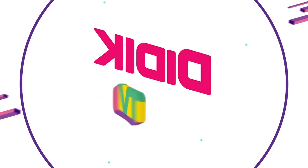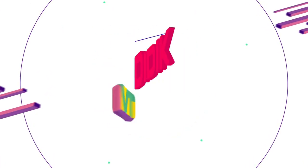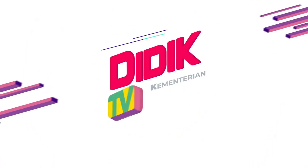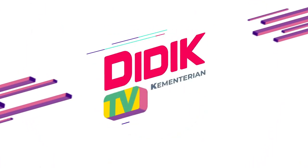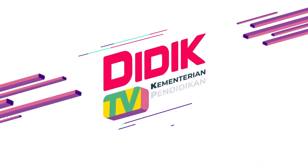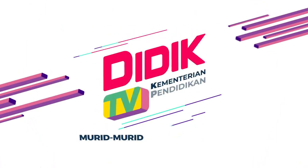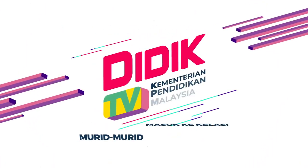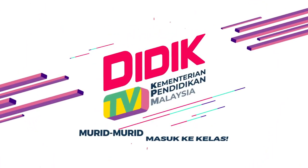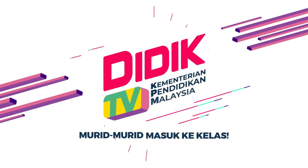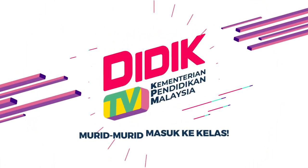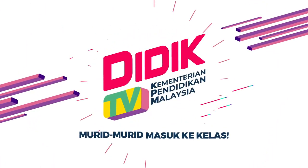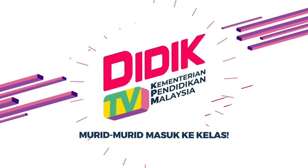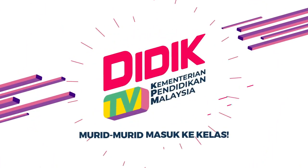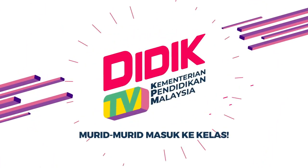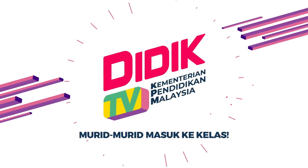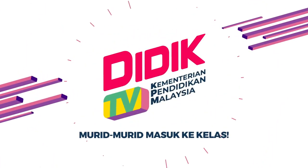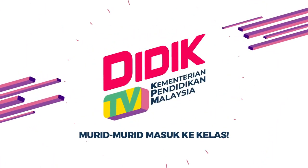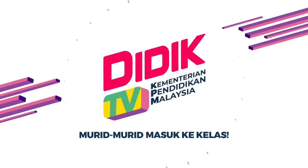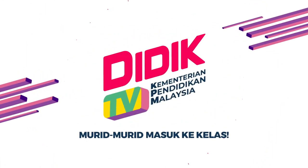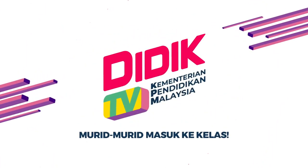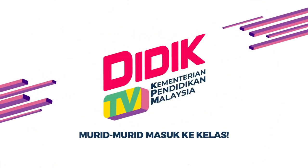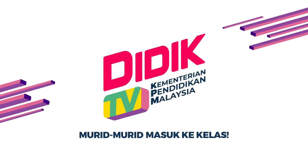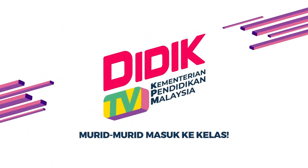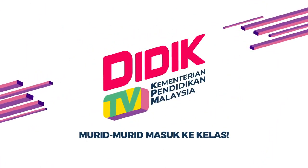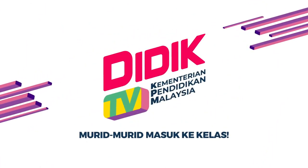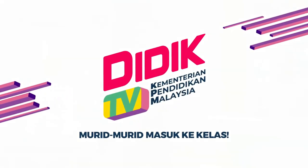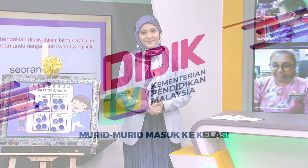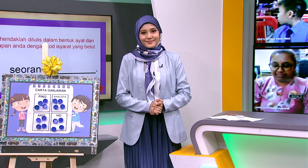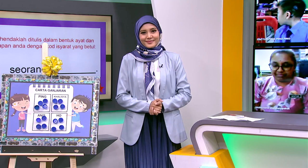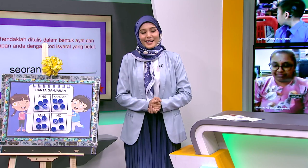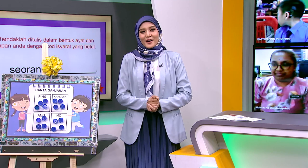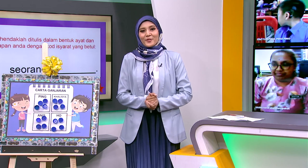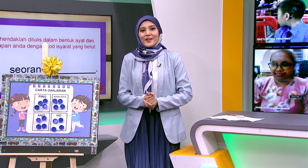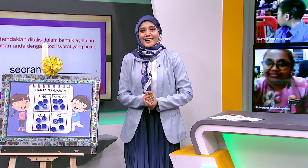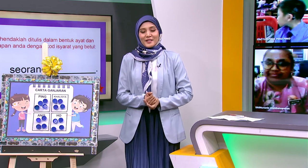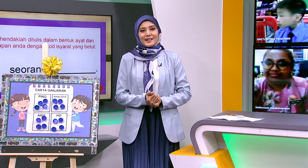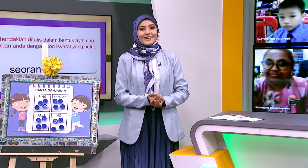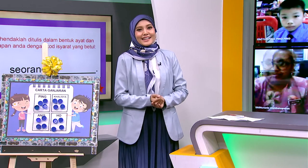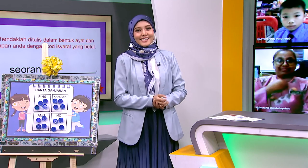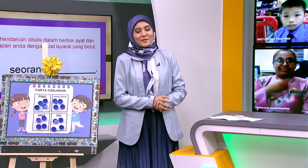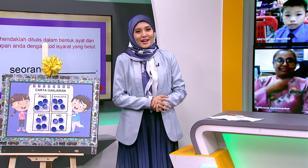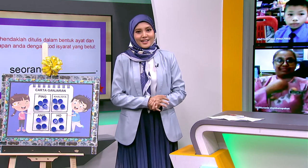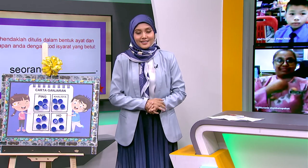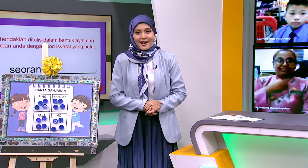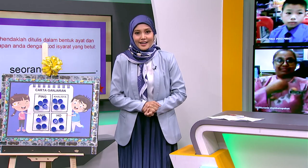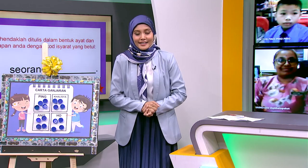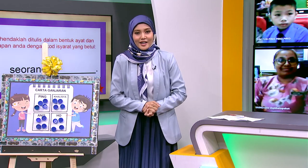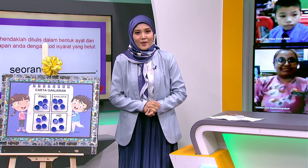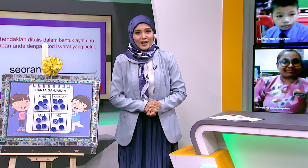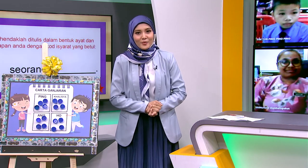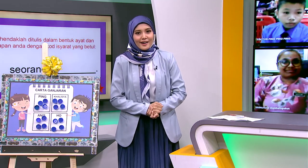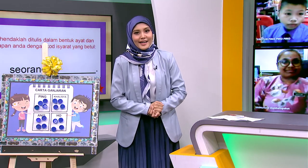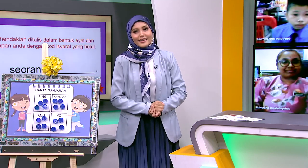DidikTV KPM. Wah, dah banyak dah yang kita dah belajar hari